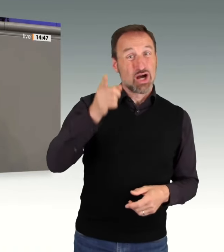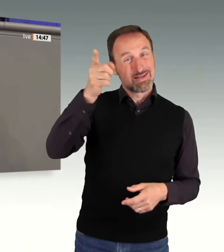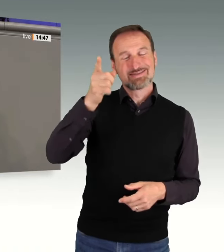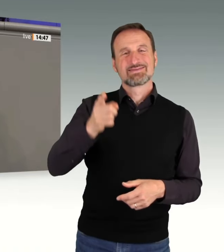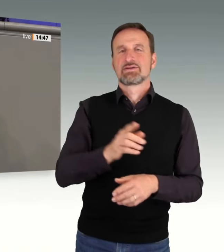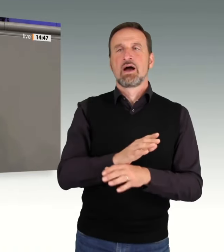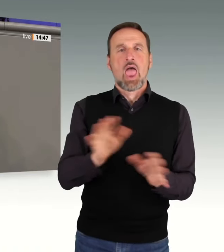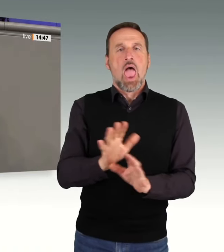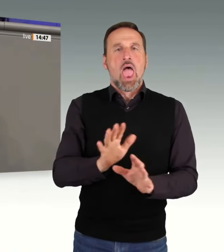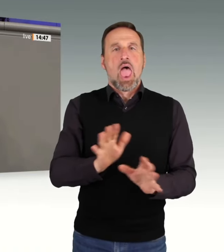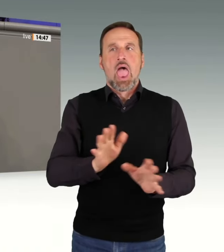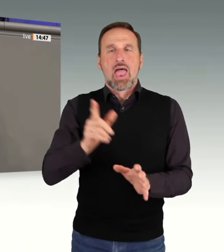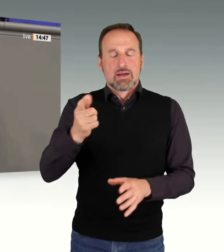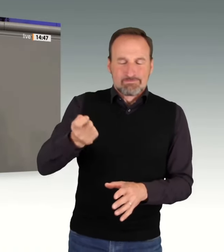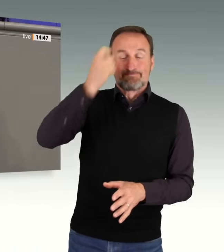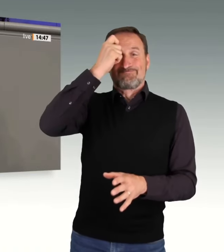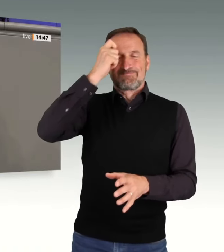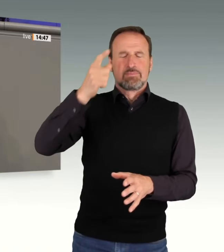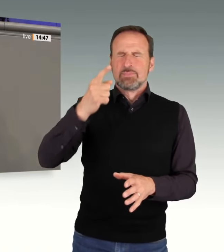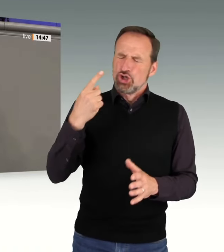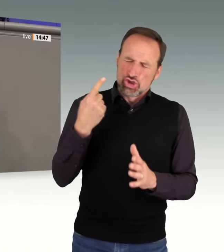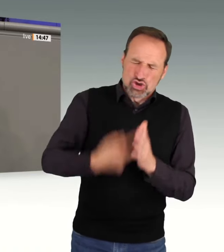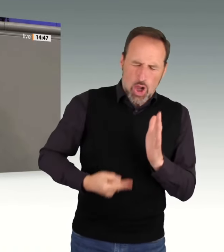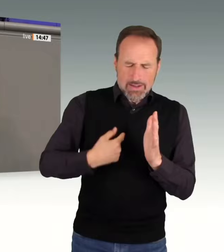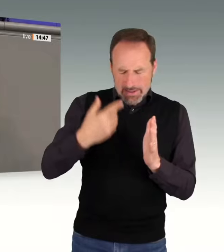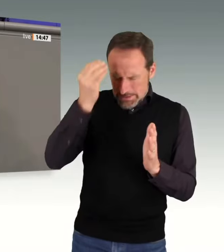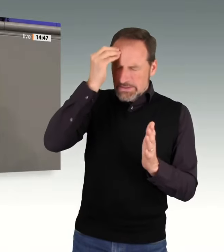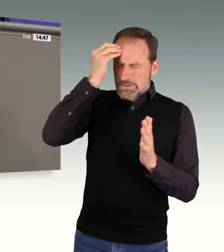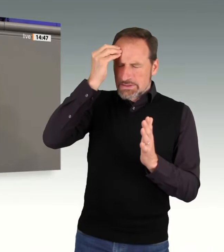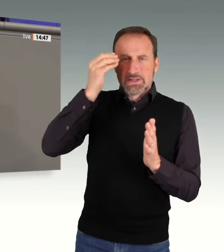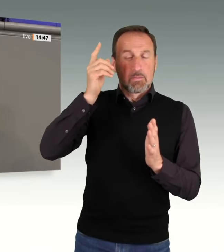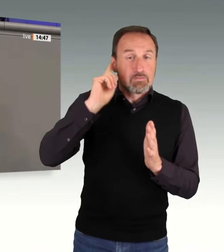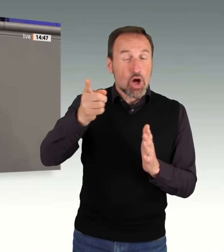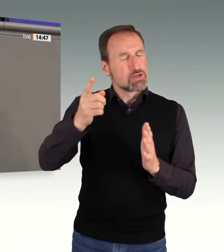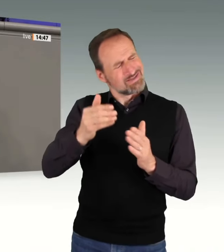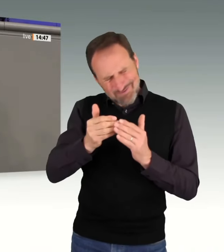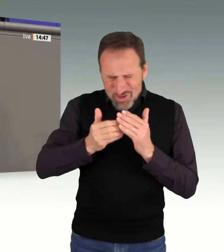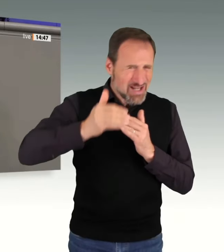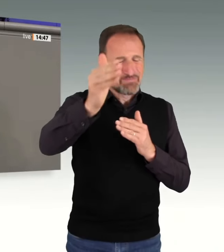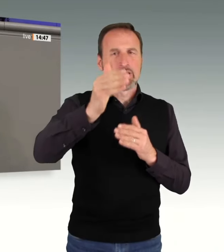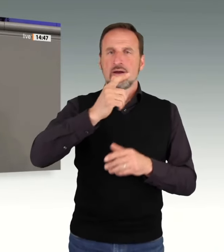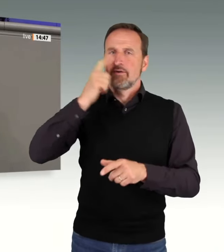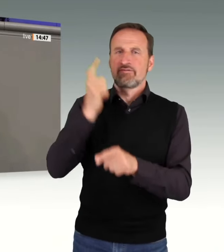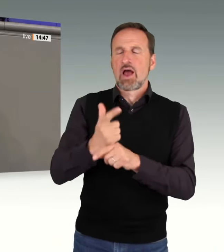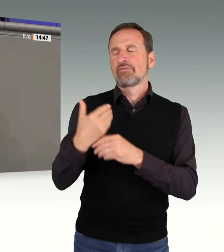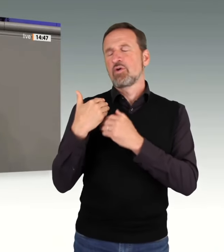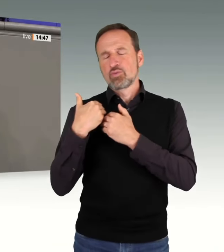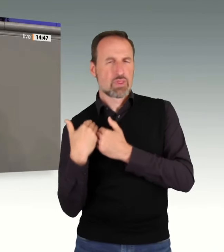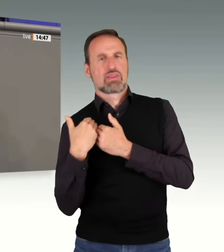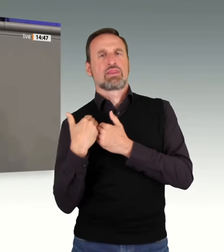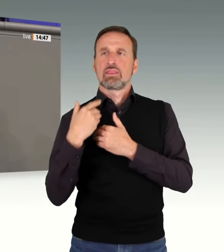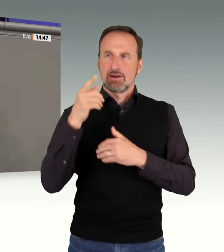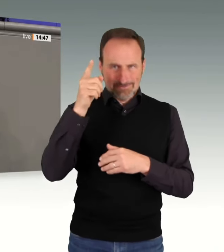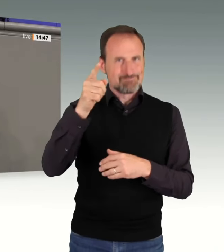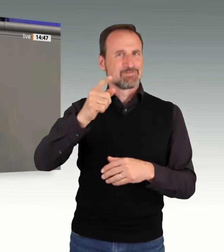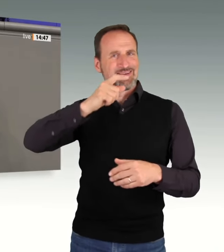immer. Schuldig an dem Krieg muss die Verantwortung tragen, gerecht verantworten für jedes Verbrechen